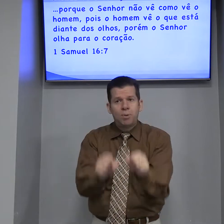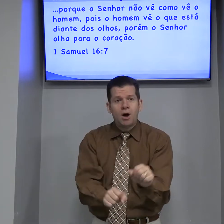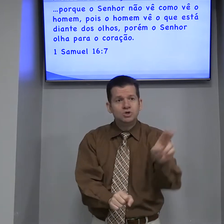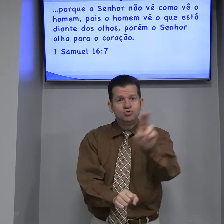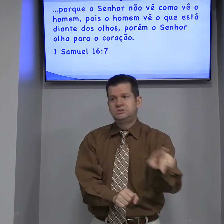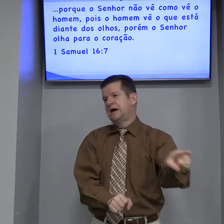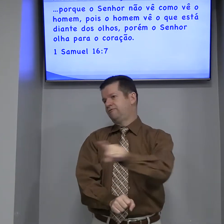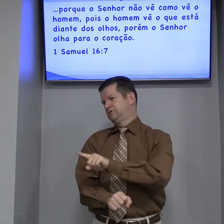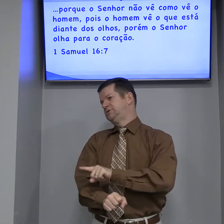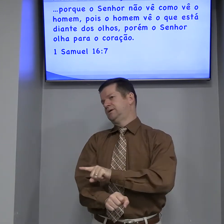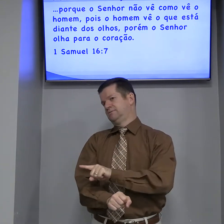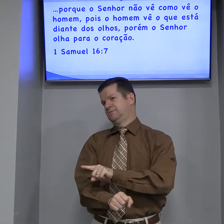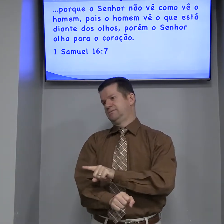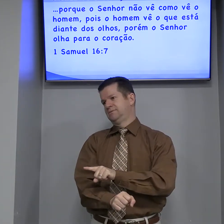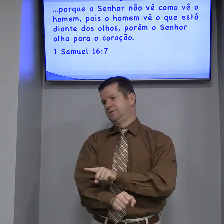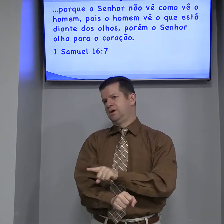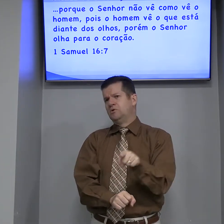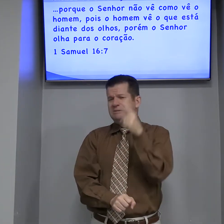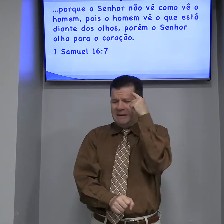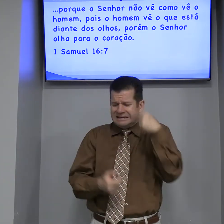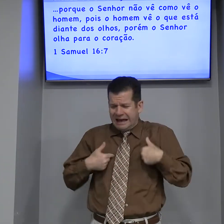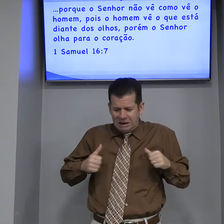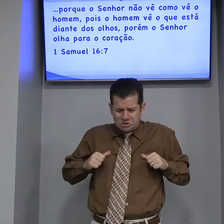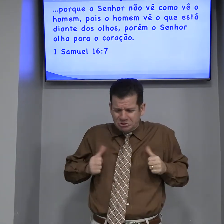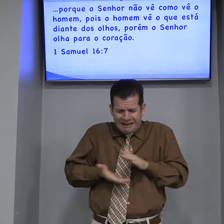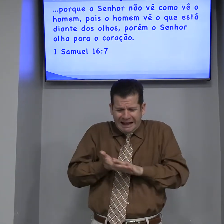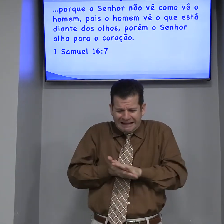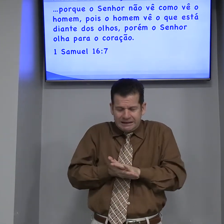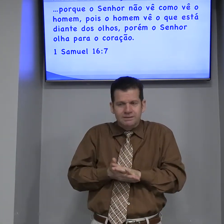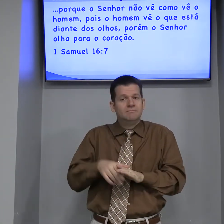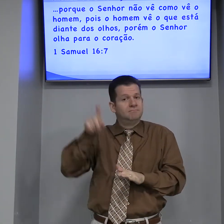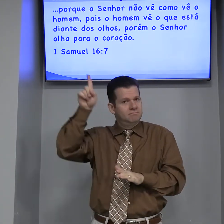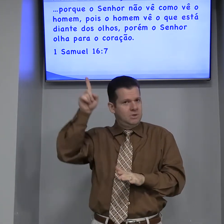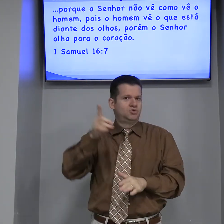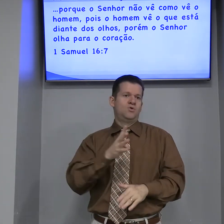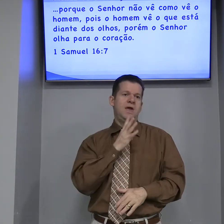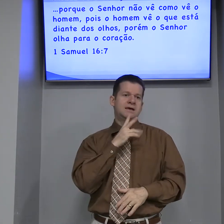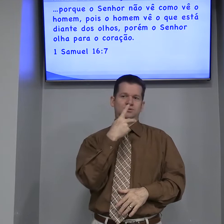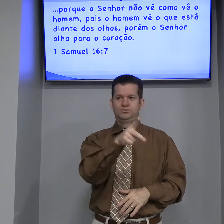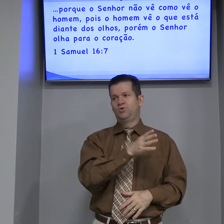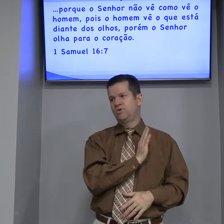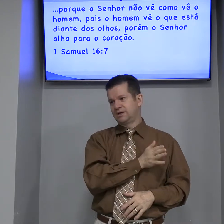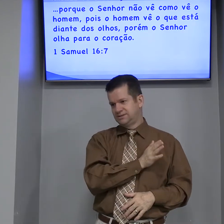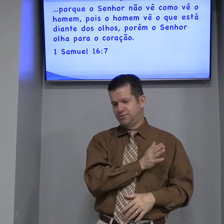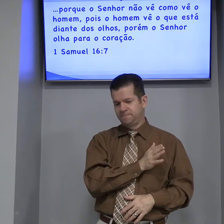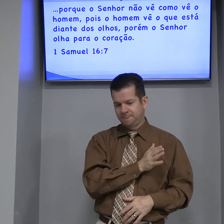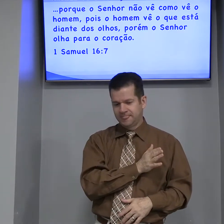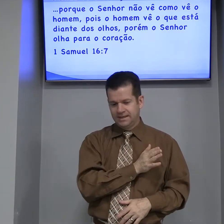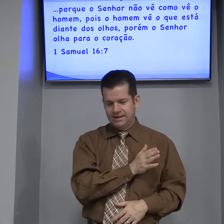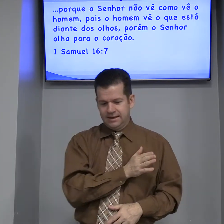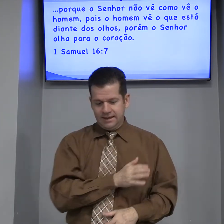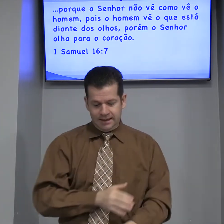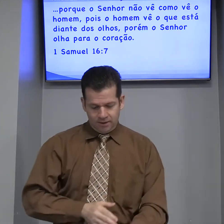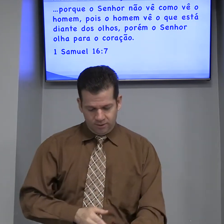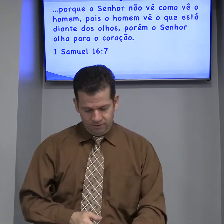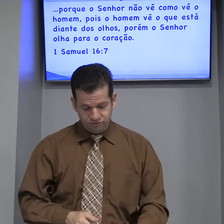pode usar você. Você pensa, ah, eu sou nada. Deus conhece o seu coração.